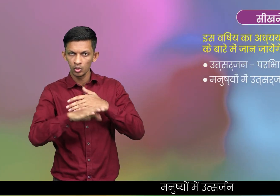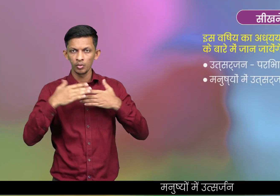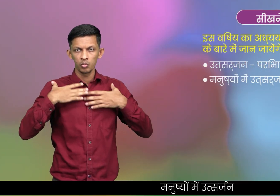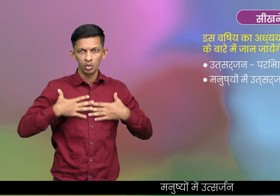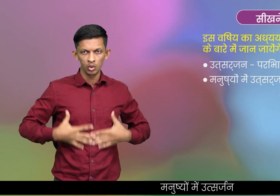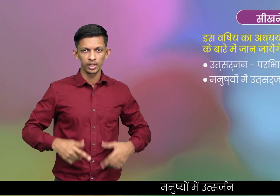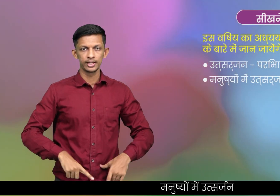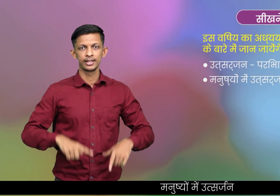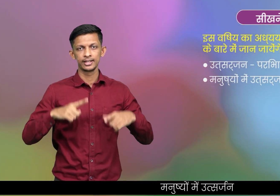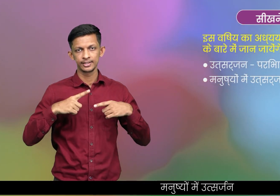मनुष्यों में उत्सर्जन।